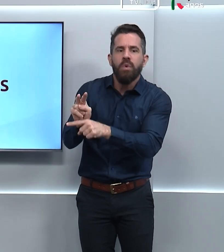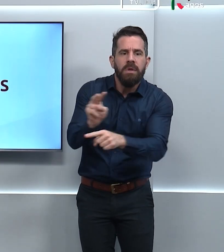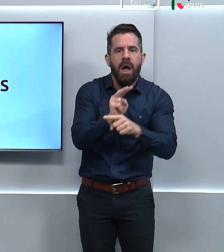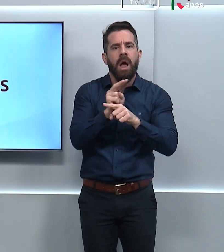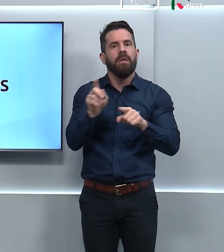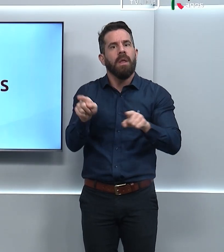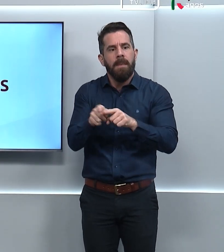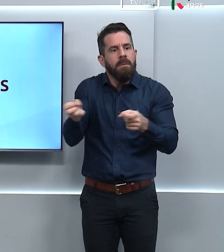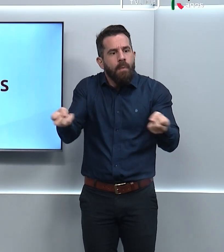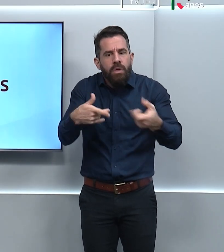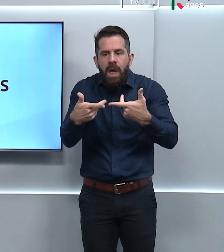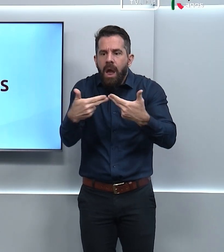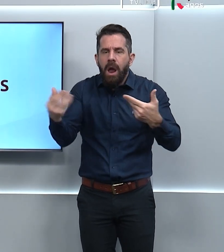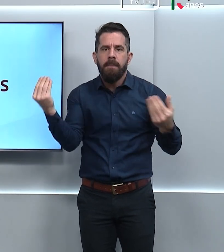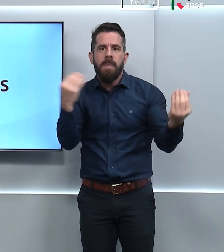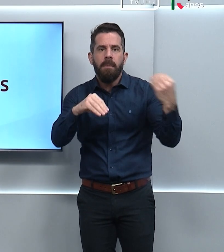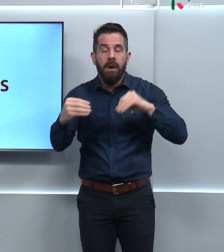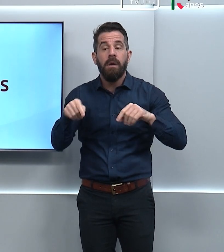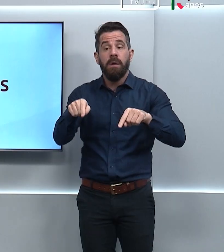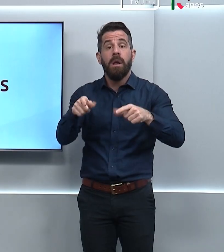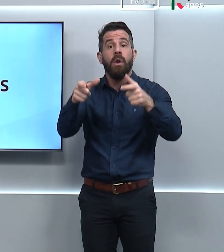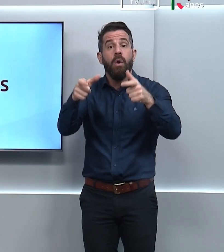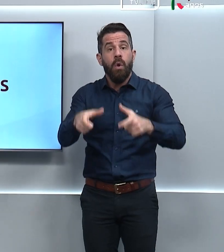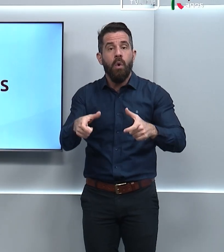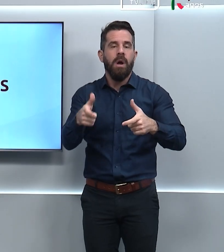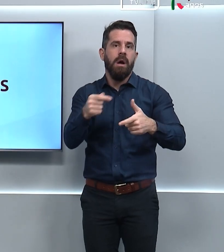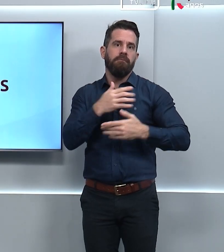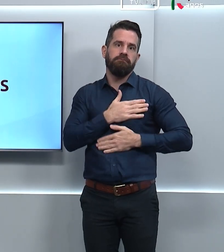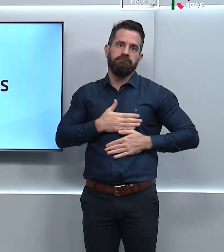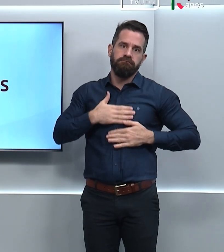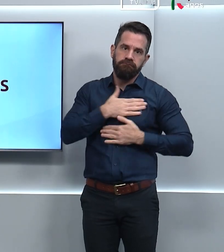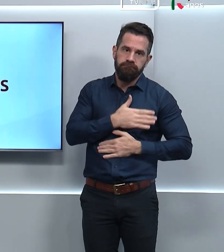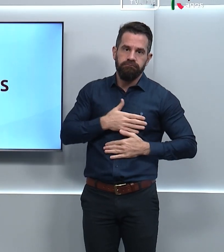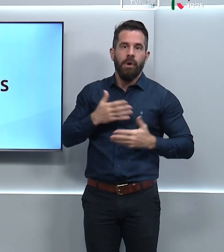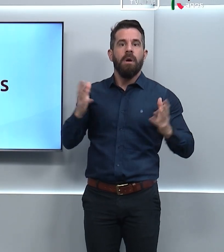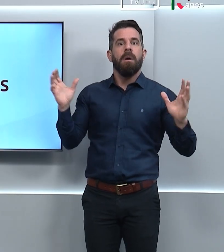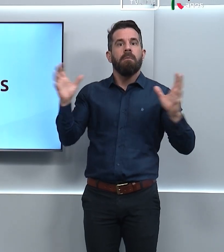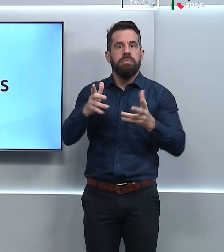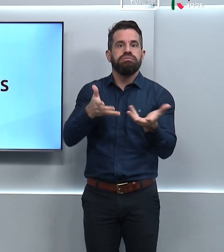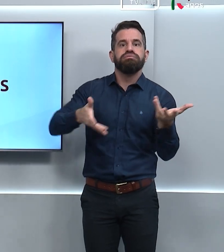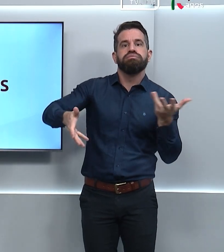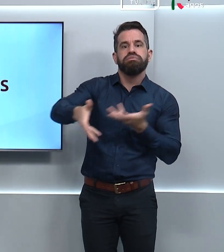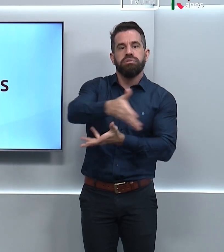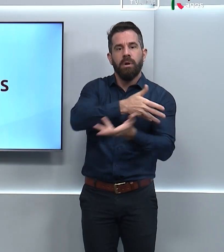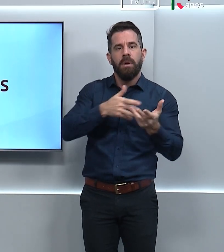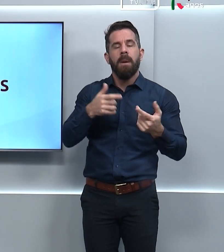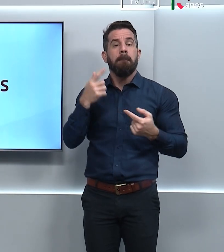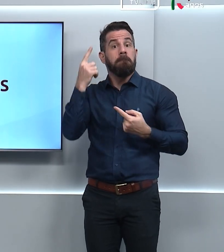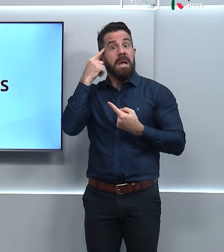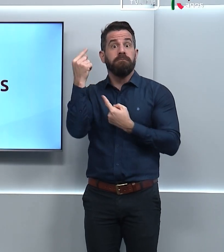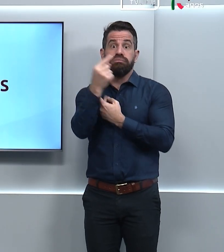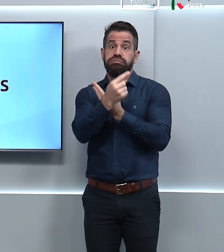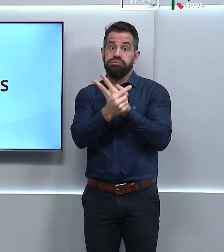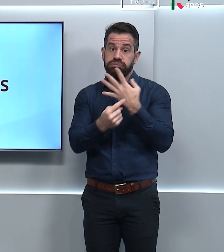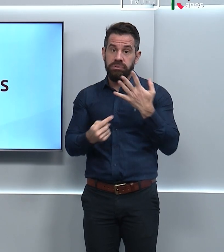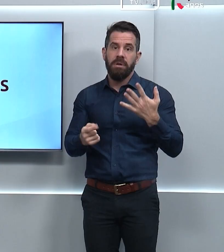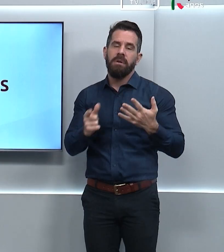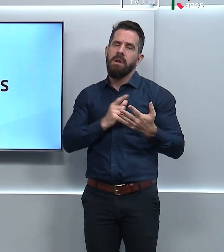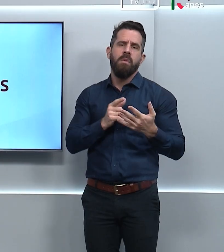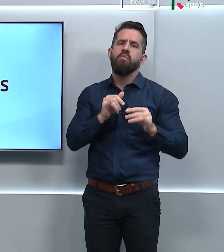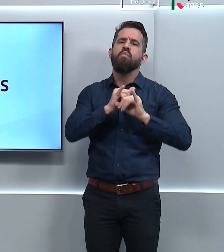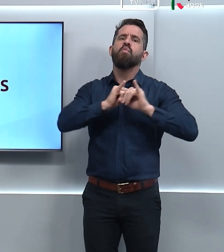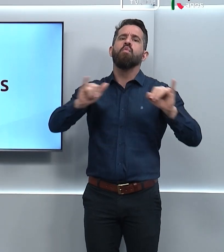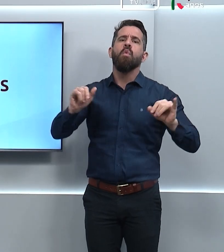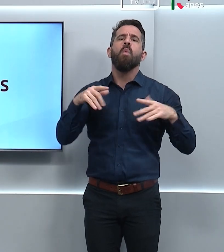população espaços de lazer e convivência com acesso gratuito preservado. O nome dos parques que devem fazer parte desse projeto não